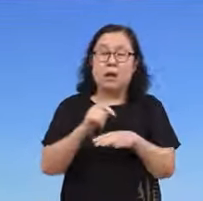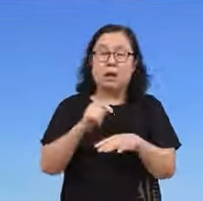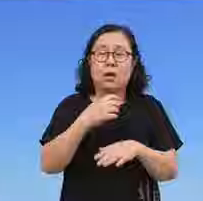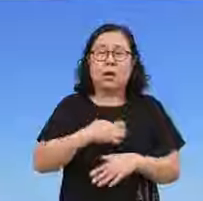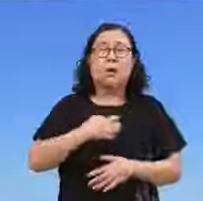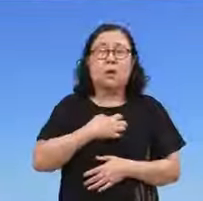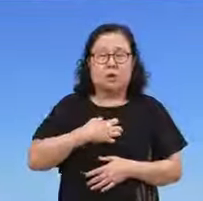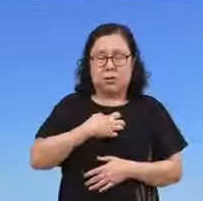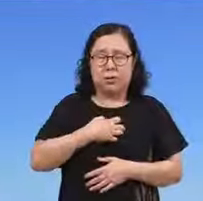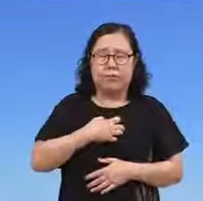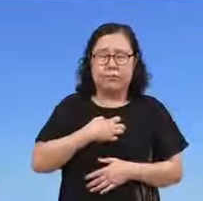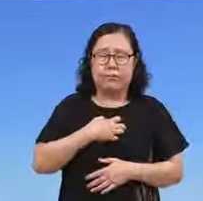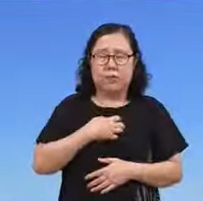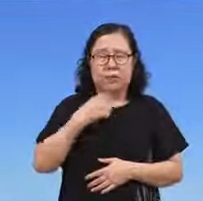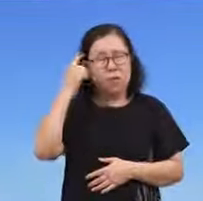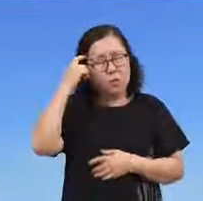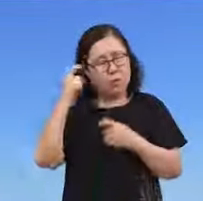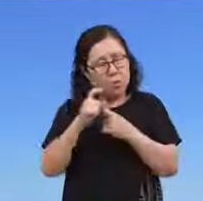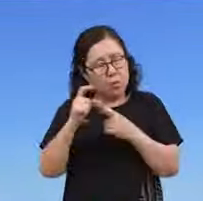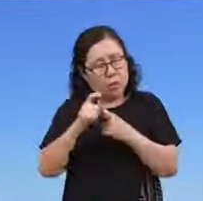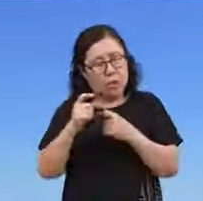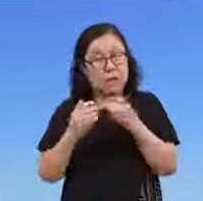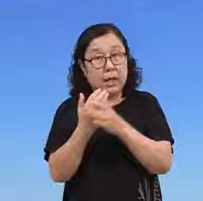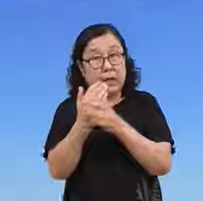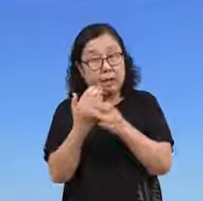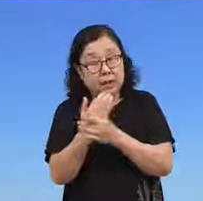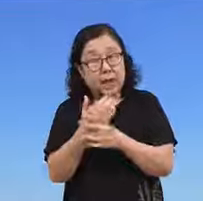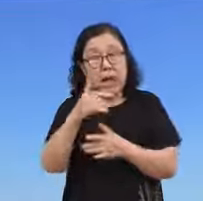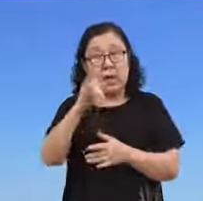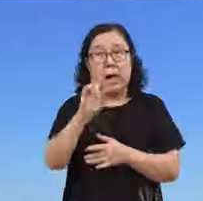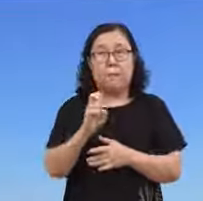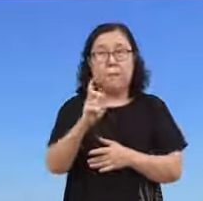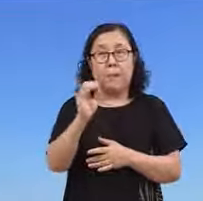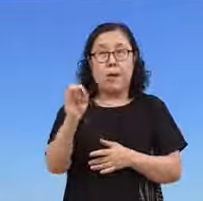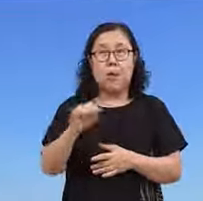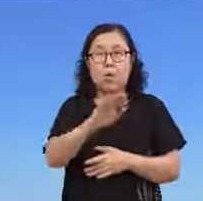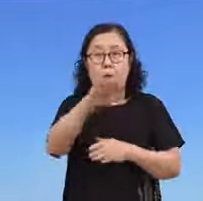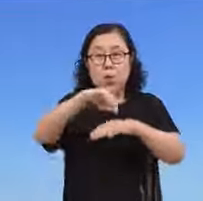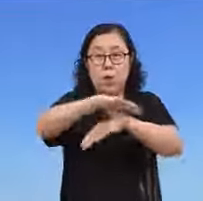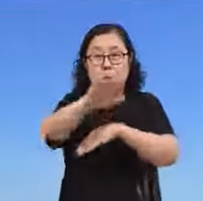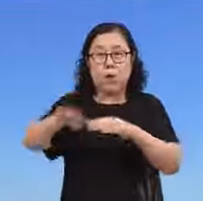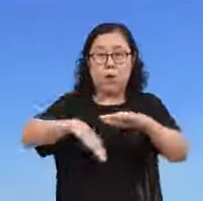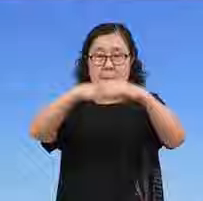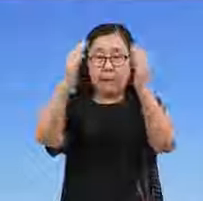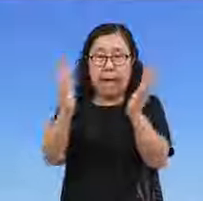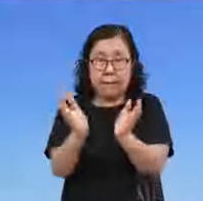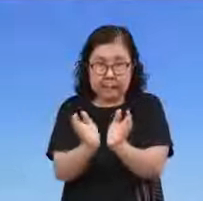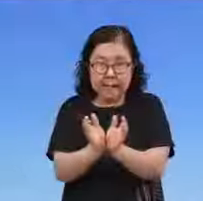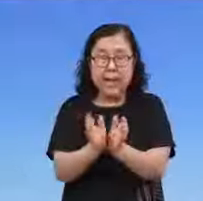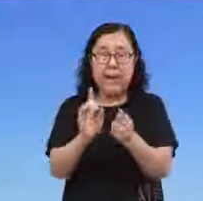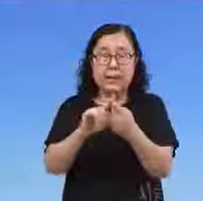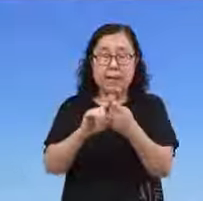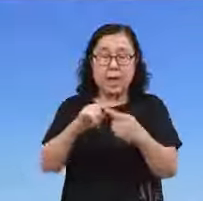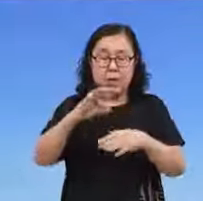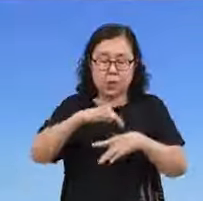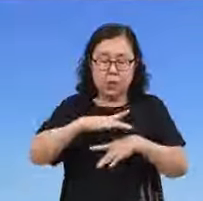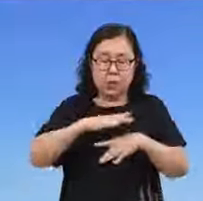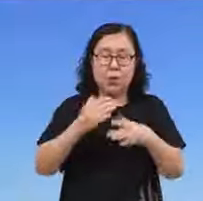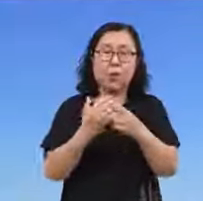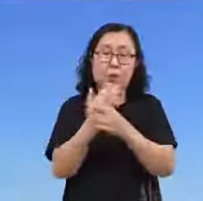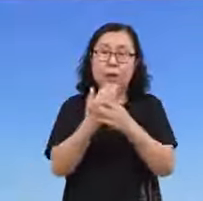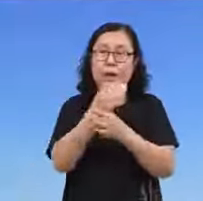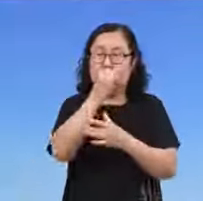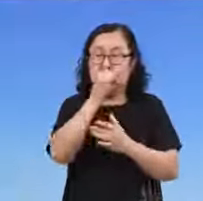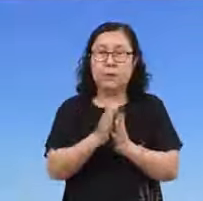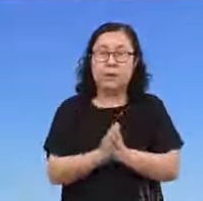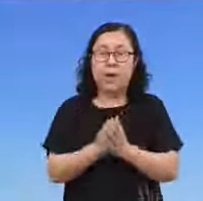것을 부인할 수가 없습니다. 가평 우리 마을에 대한 두려움도 사실은 굉장히 저를 압박하는 것 중에 하나입니다.